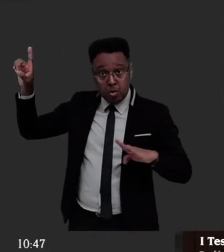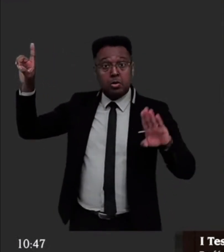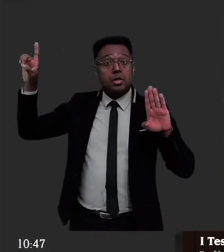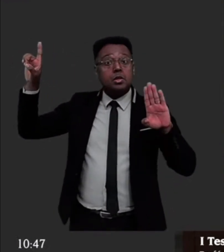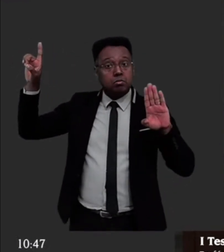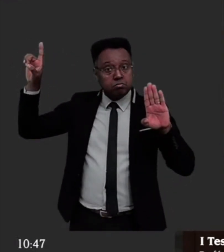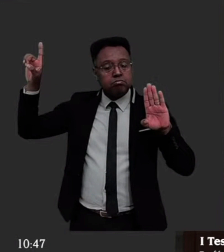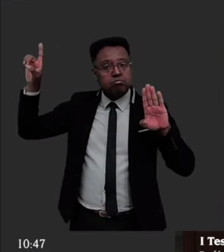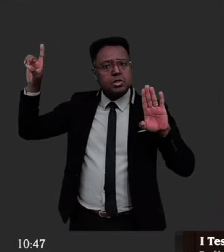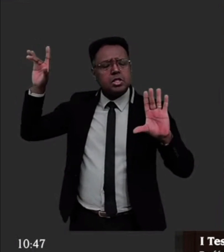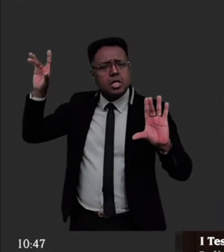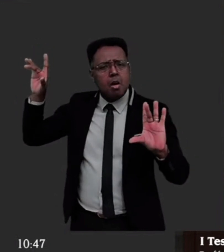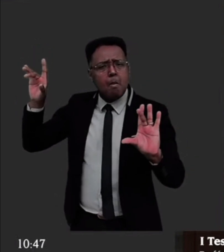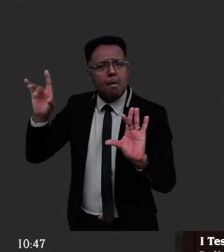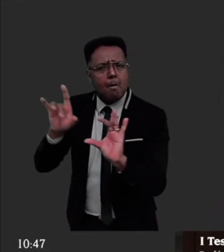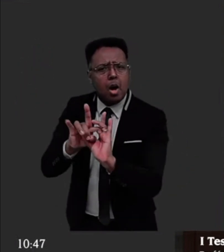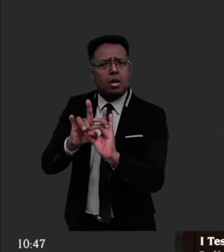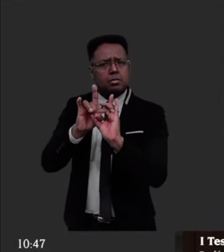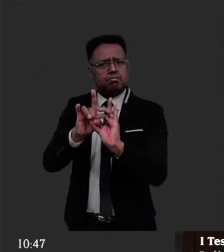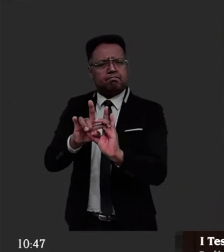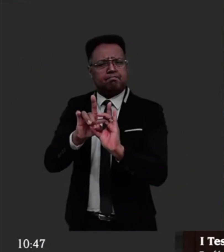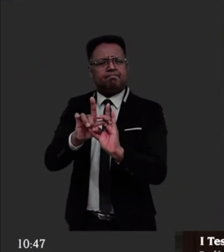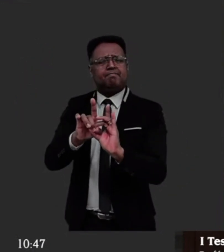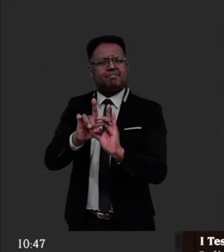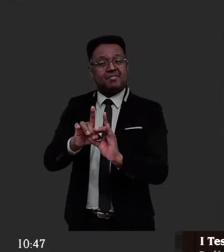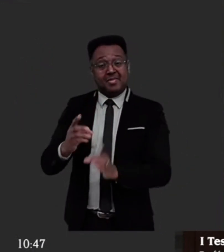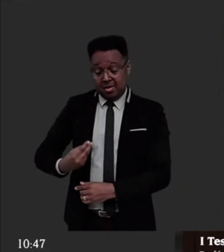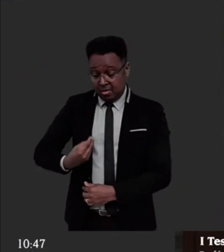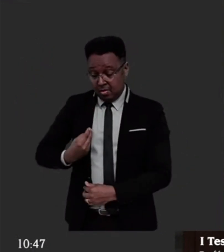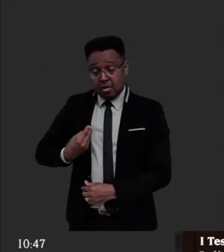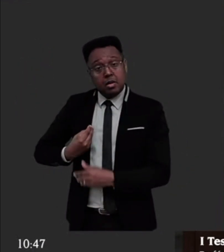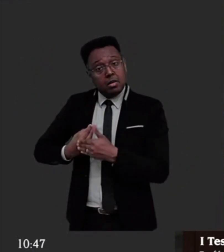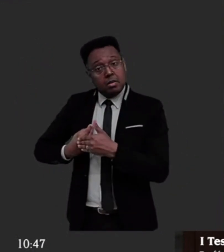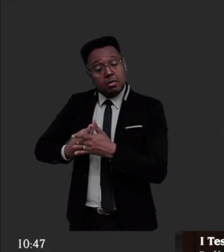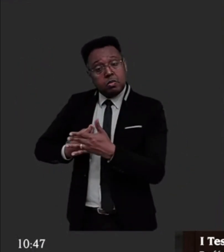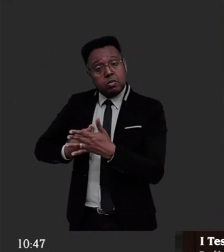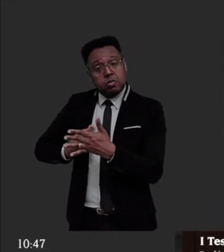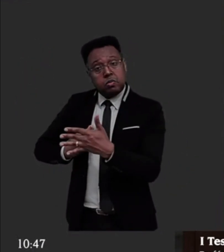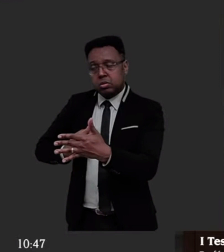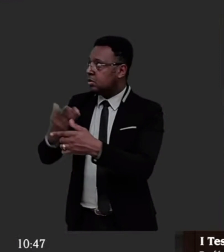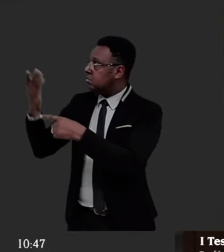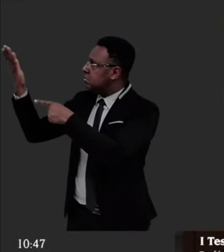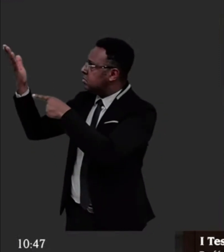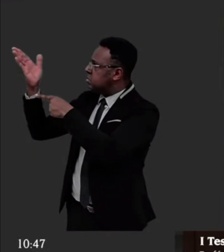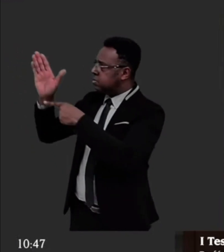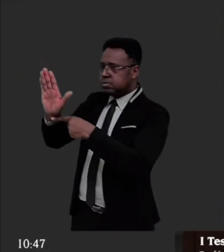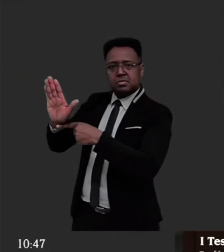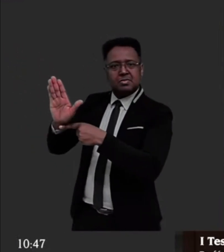prometeu de ser conosco e de nos ajudar durante a nossa peregrinação nesta terra, de ser